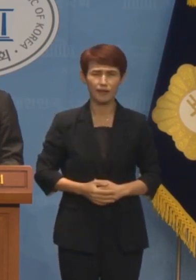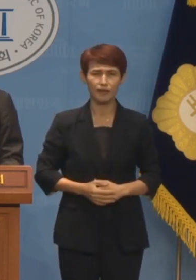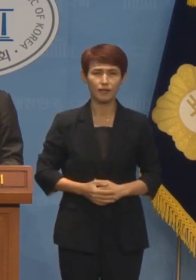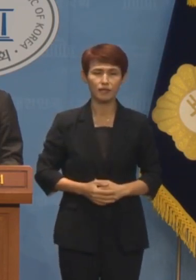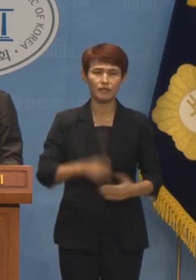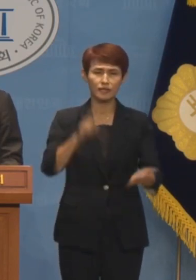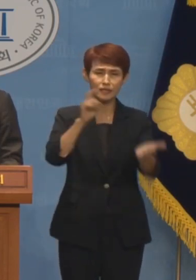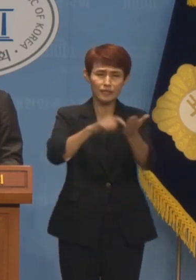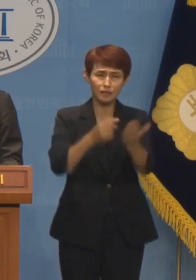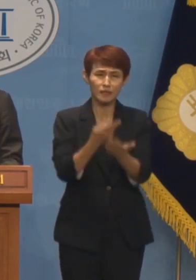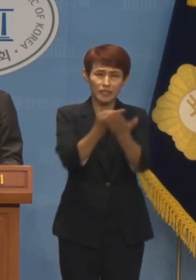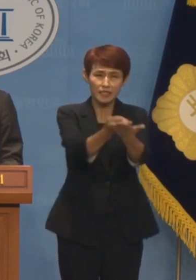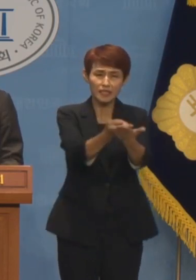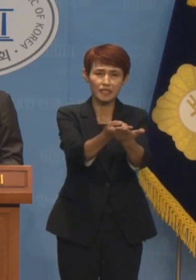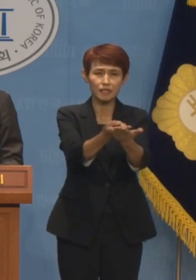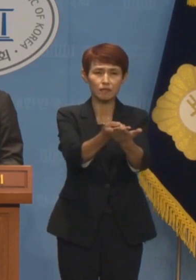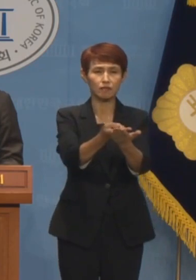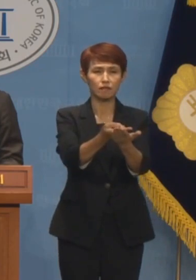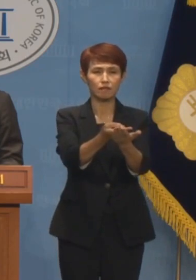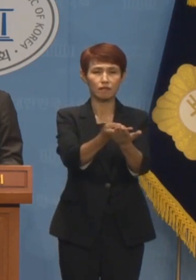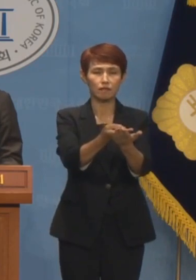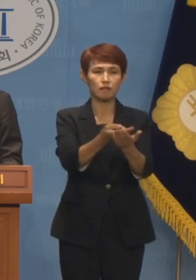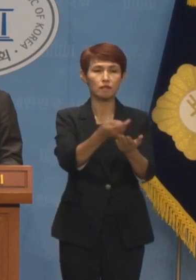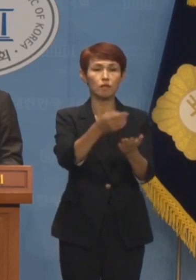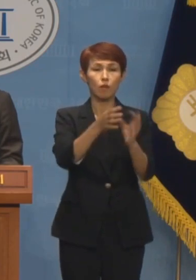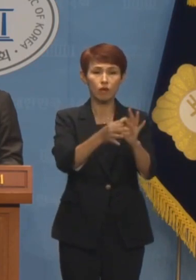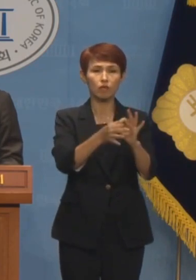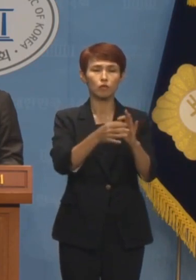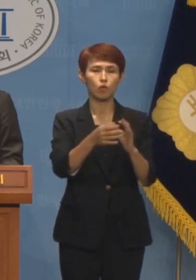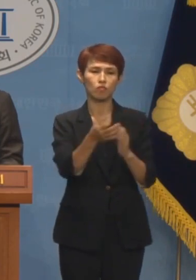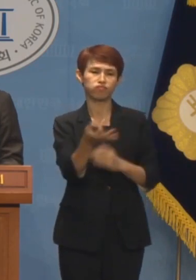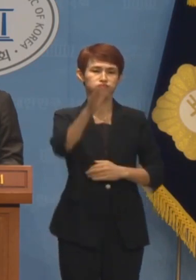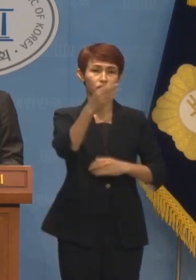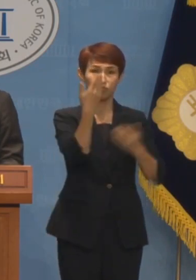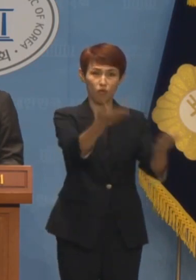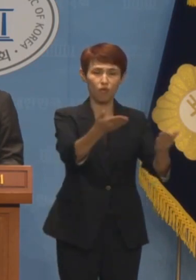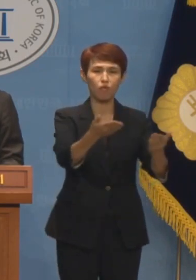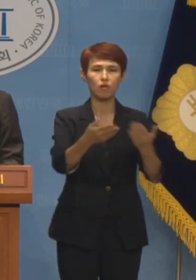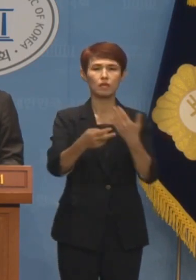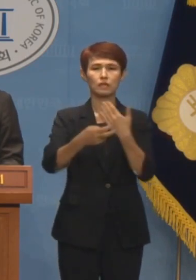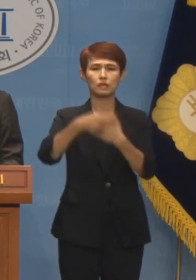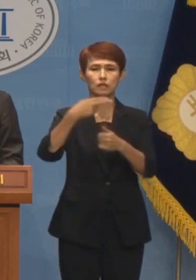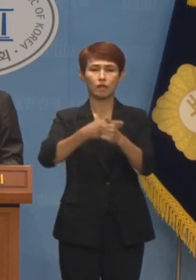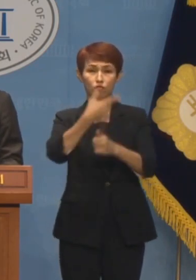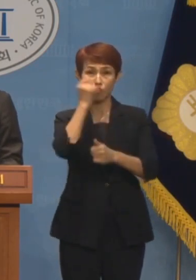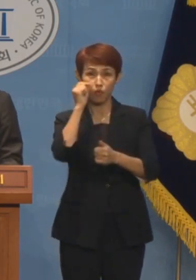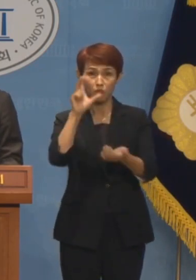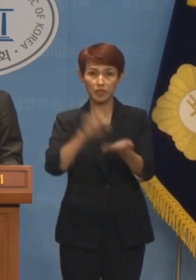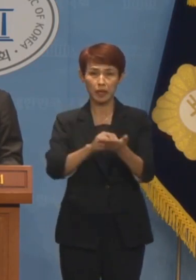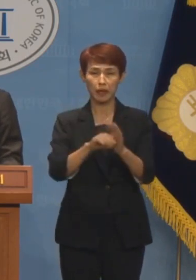응급실에 문턱을 만들어 의료 공백을 감추려는 의도로 볼 수밖에 없습니다.